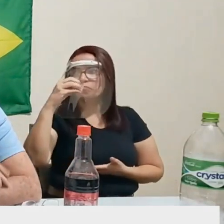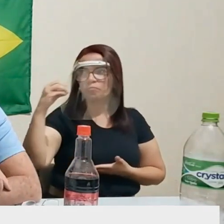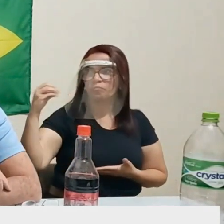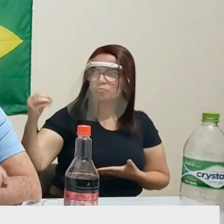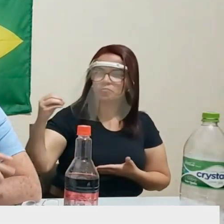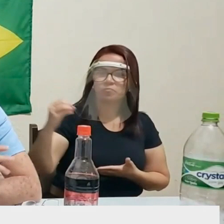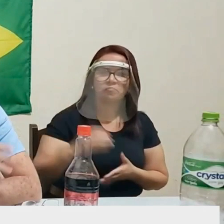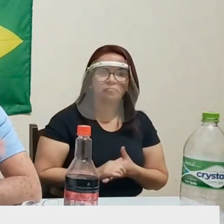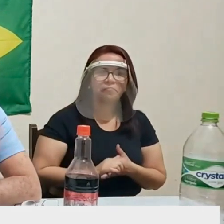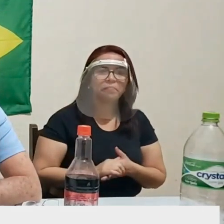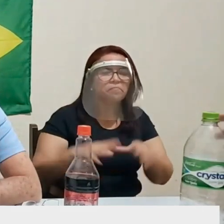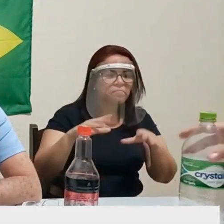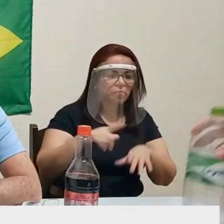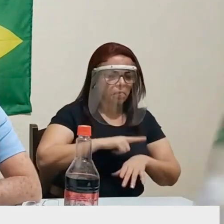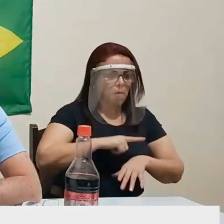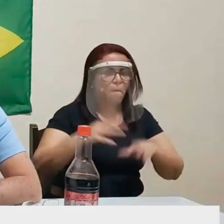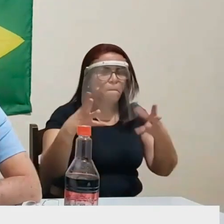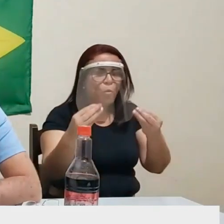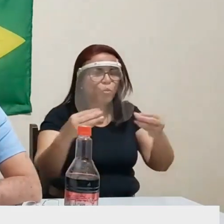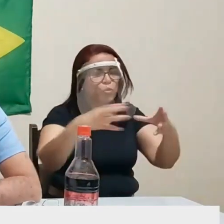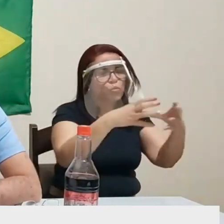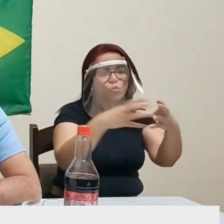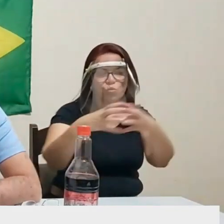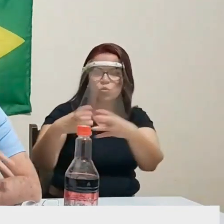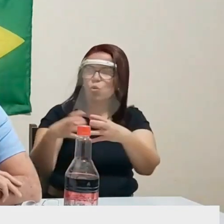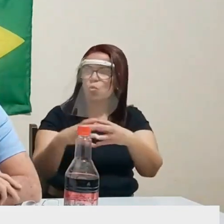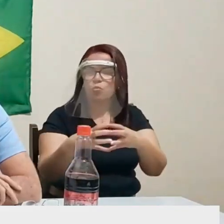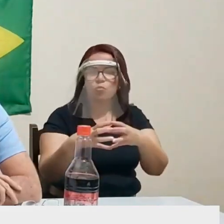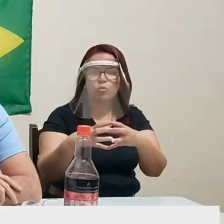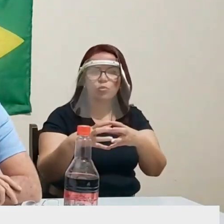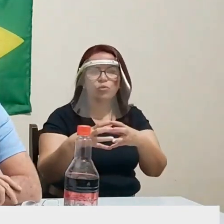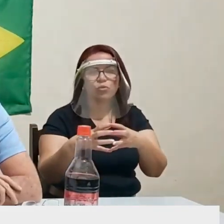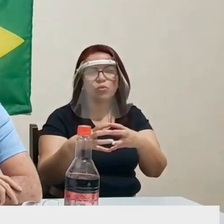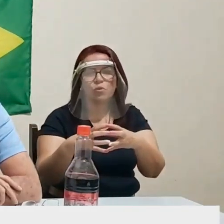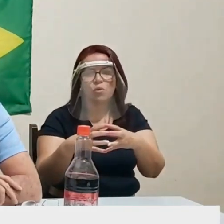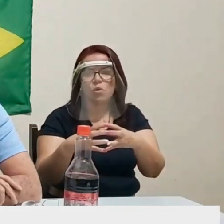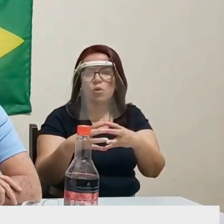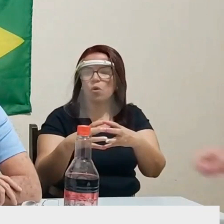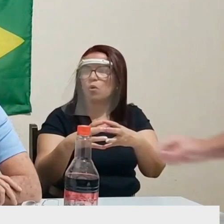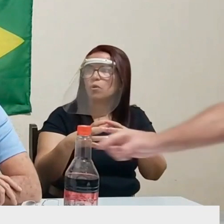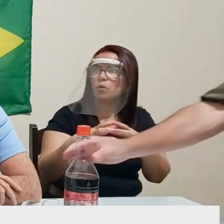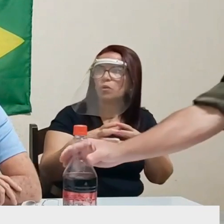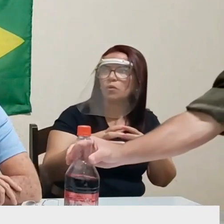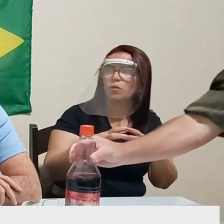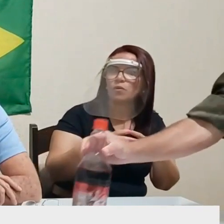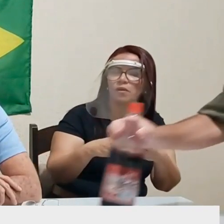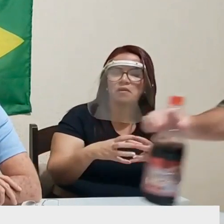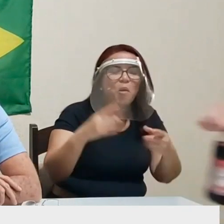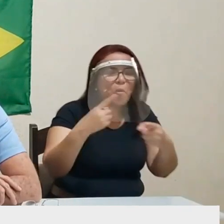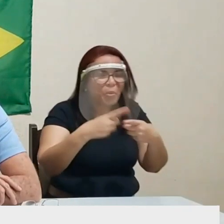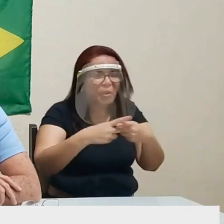Não quero falar... Tem alguns grupos aqui, mais aqui no Sudeste, né? Que vão ter problema com a abstinência de